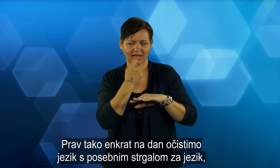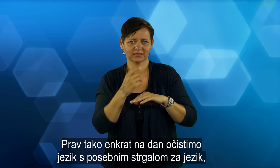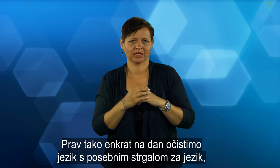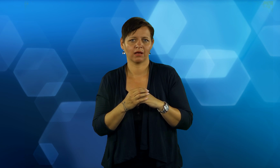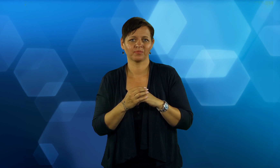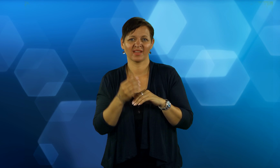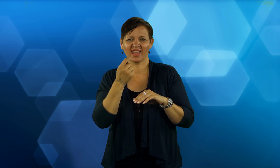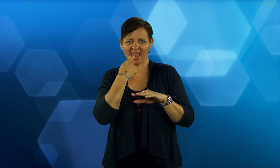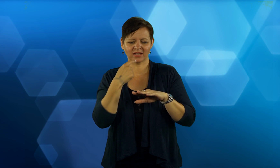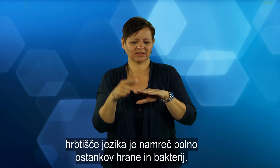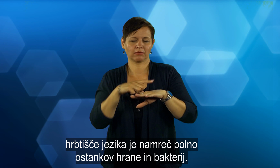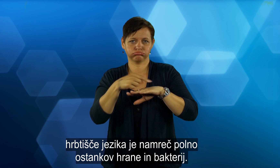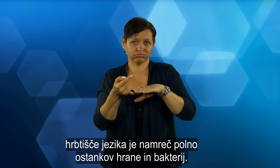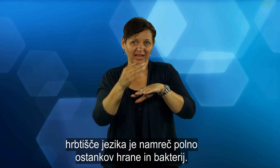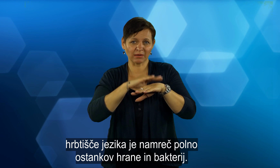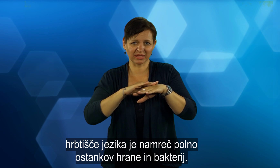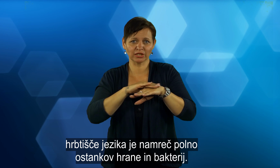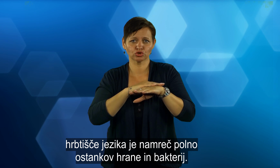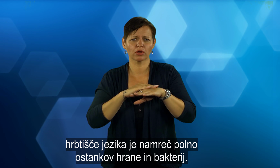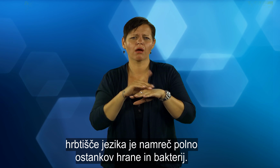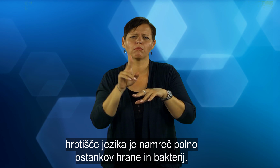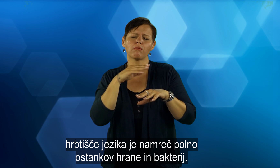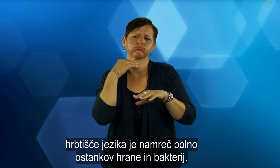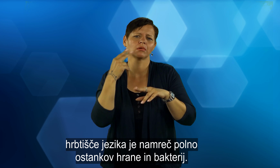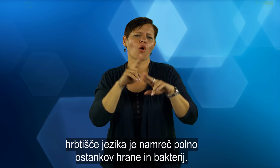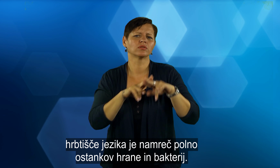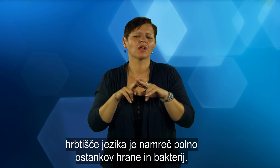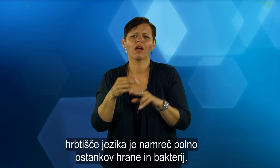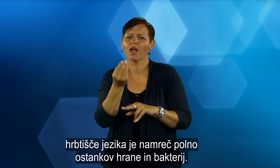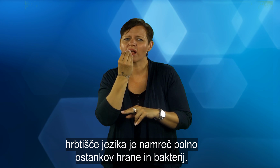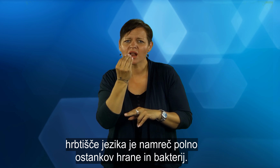je namreč polno ostankov hrane in bakterij.